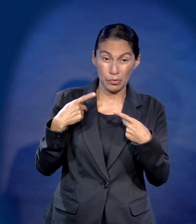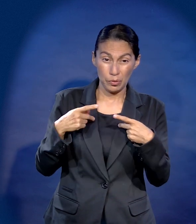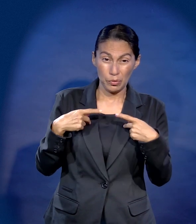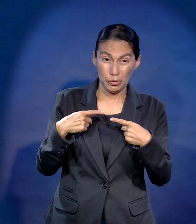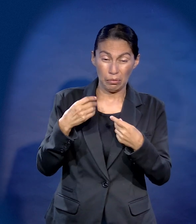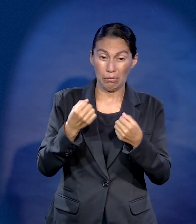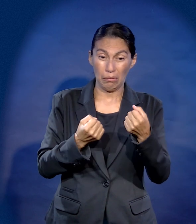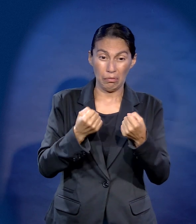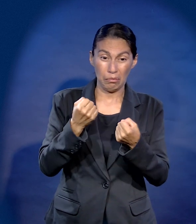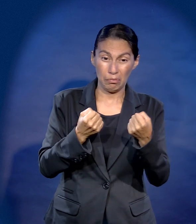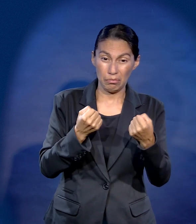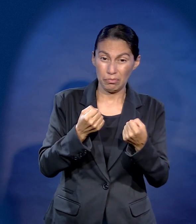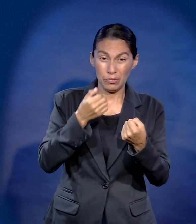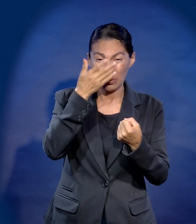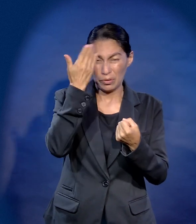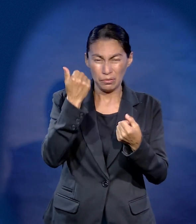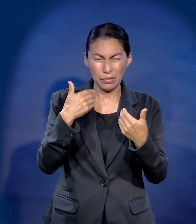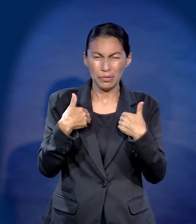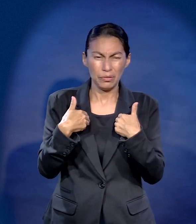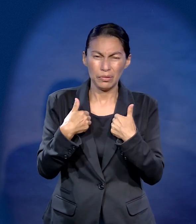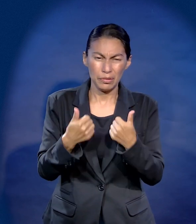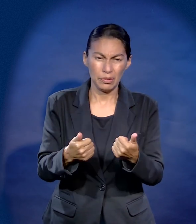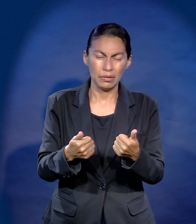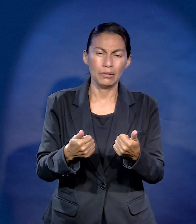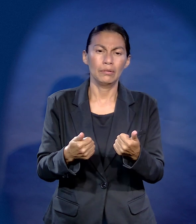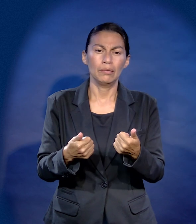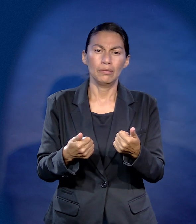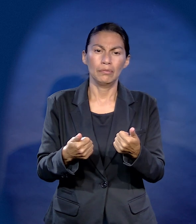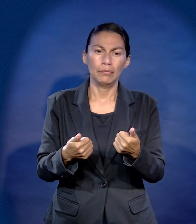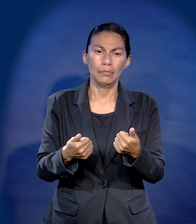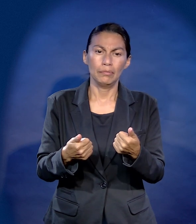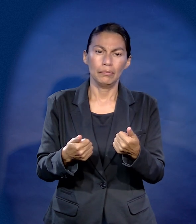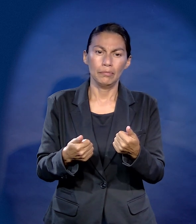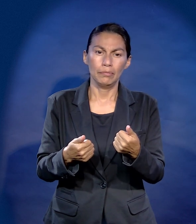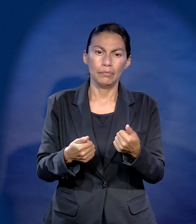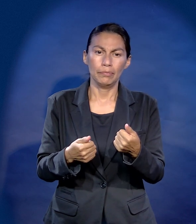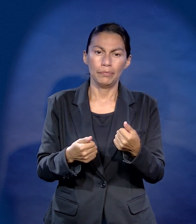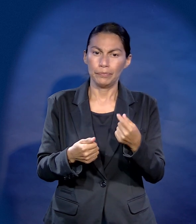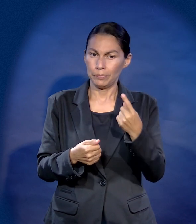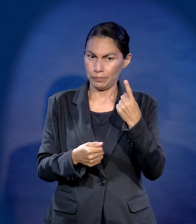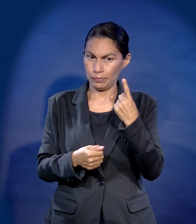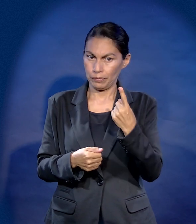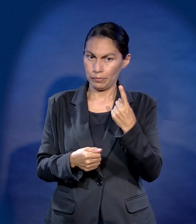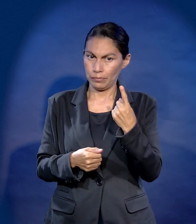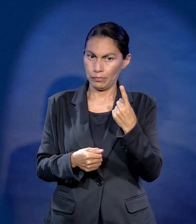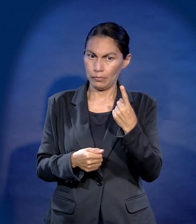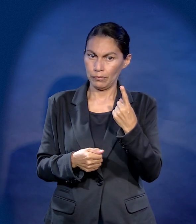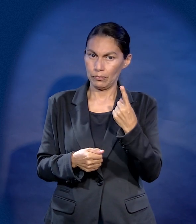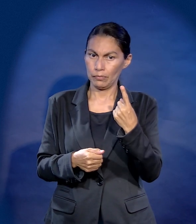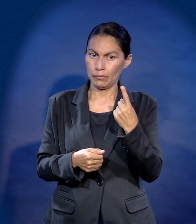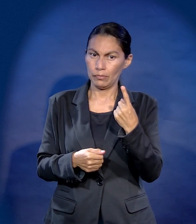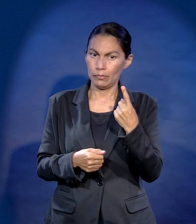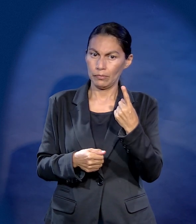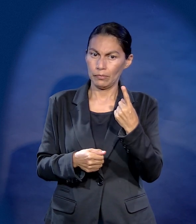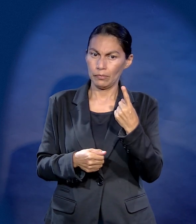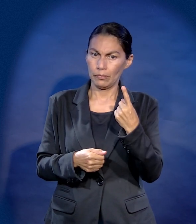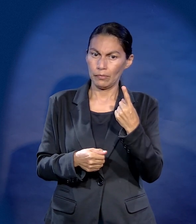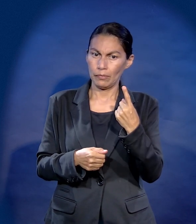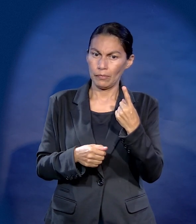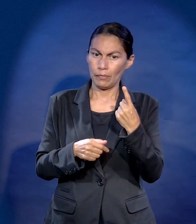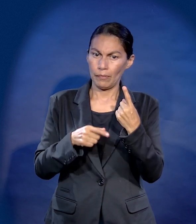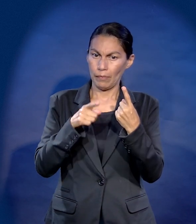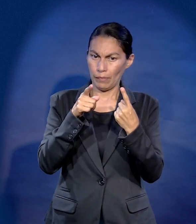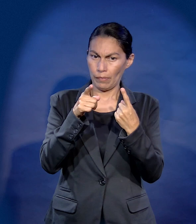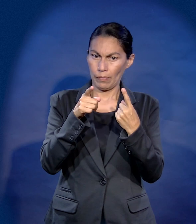secretos que los pilotos no habían alcanzado a describir o a comprender de los manuales. Uno de ellos